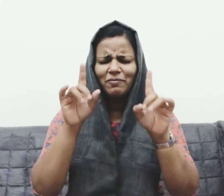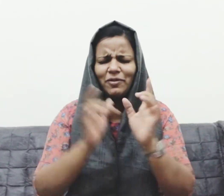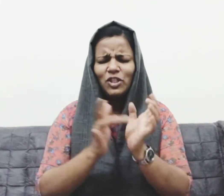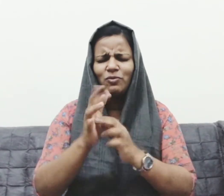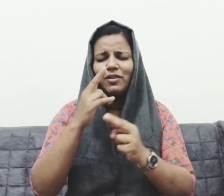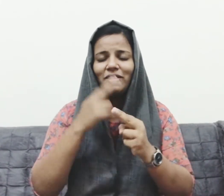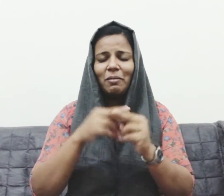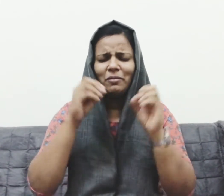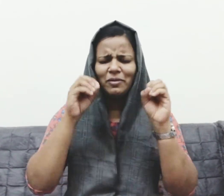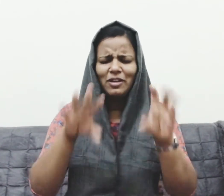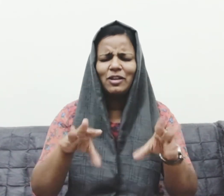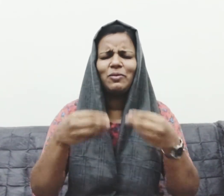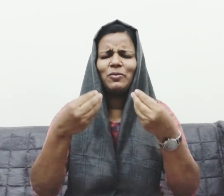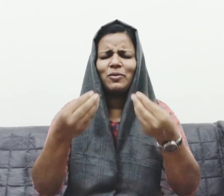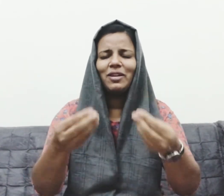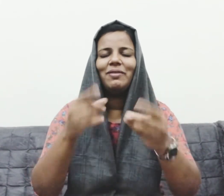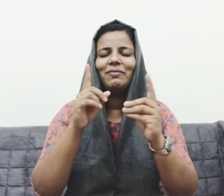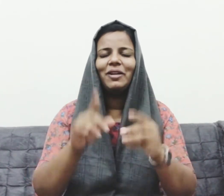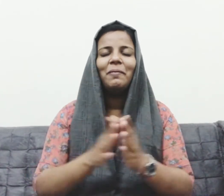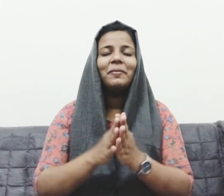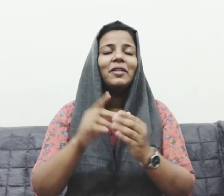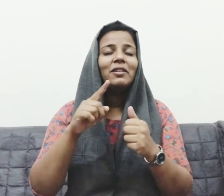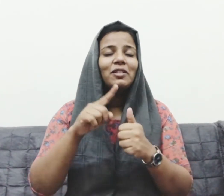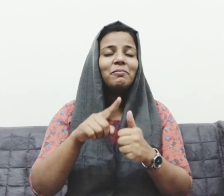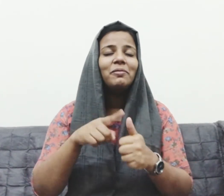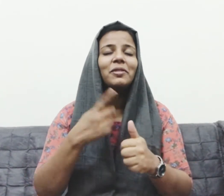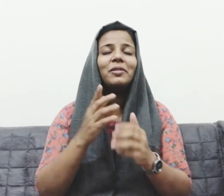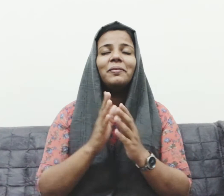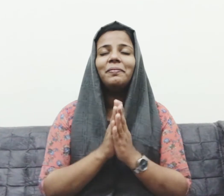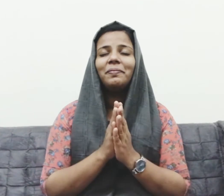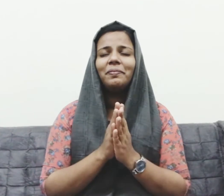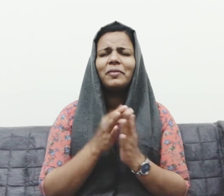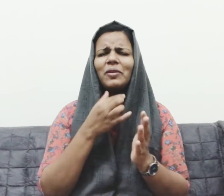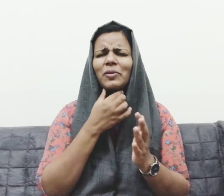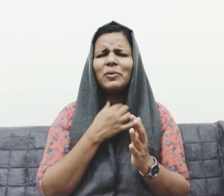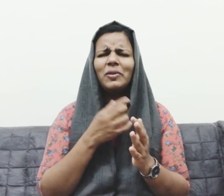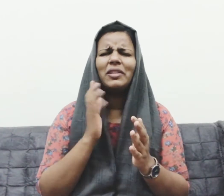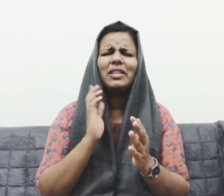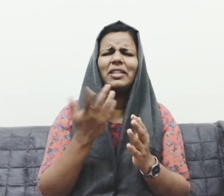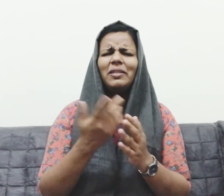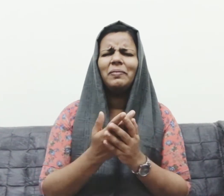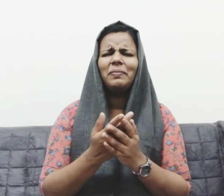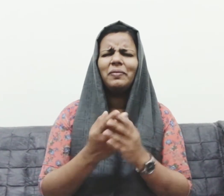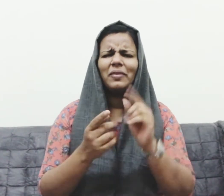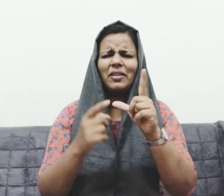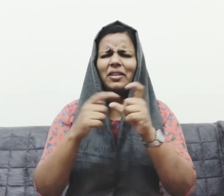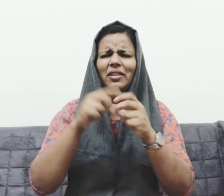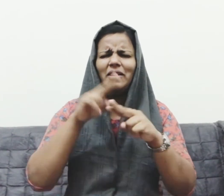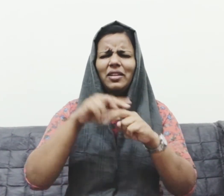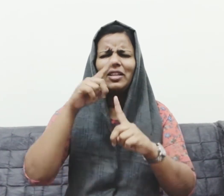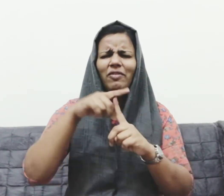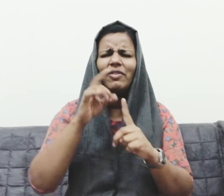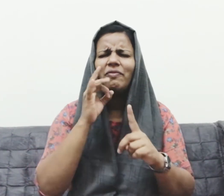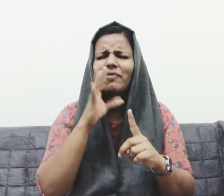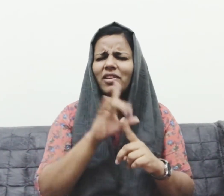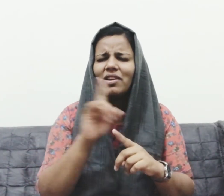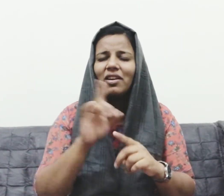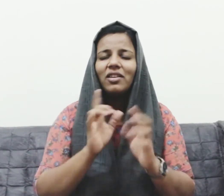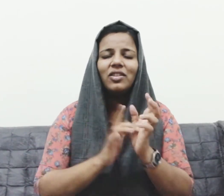യേശുവിൻ്റെ നാമത്തിൽ വ്യാപരിക്കുന്നതിനായി സ്തോത്രം. സ്പെഷ്യലി കർത്താവെ, അവൻ തൊണ്ടയുടെ ഇടത്ത് സൈഡിൽ വേദനയാൽ ഭാരപ്പെടുന്നവർക്ക് വേണ്ടി പ്രാർത്ഥിക്കുന്നു.